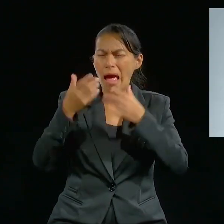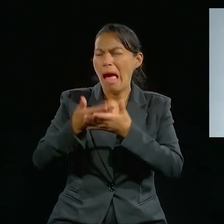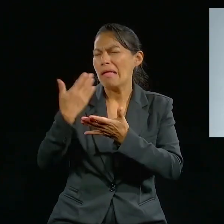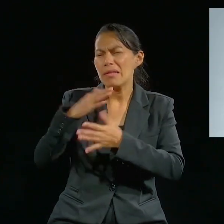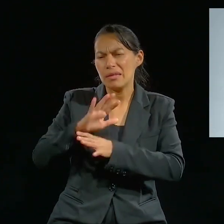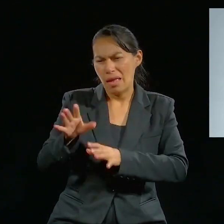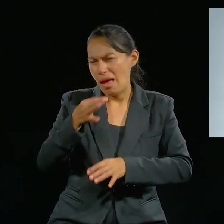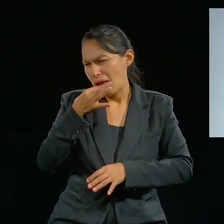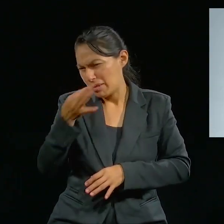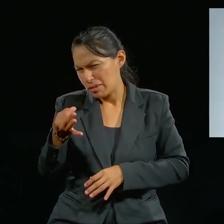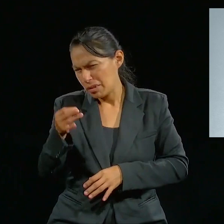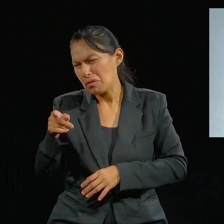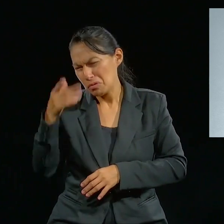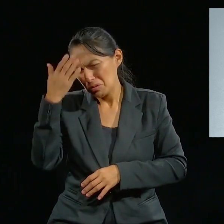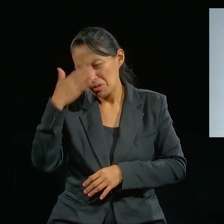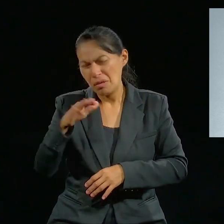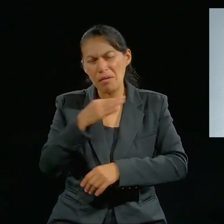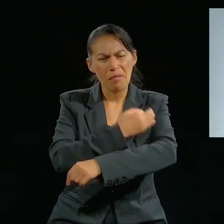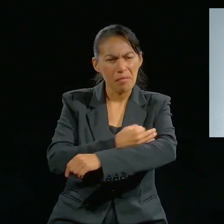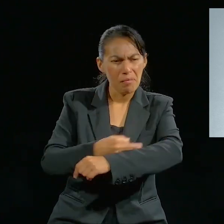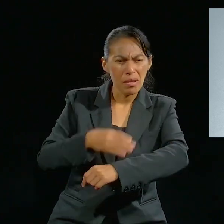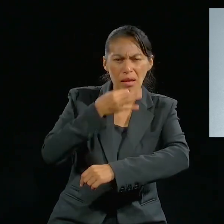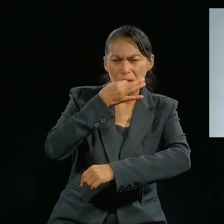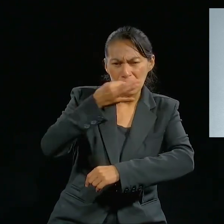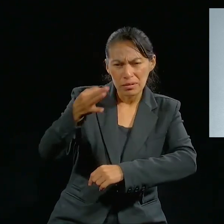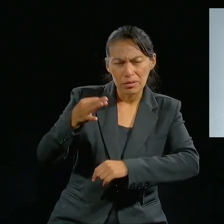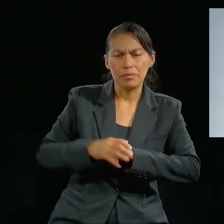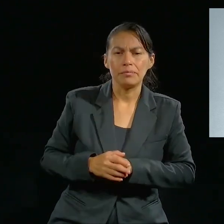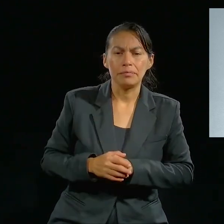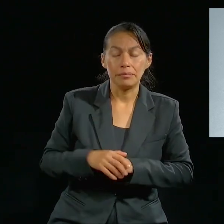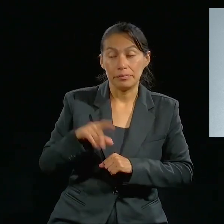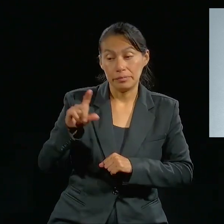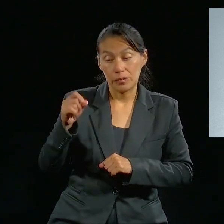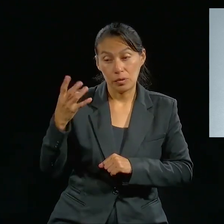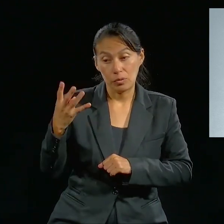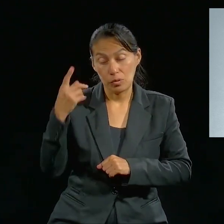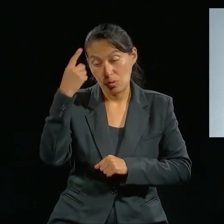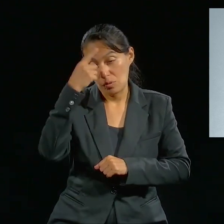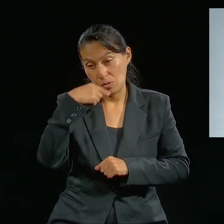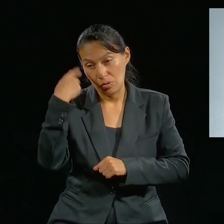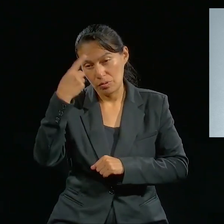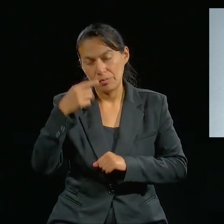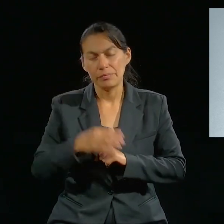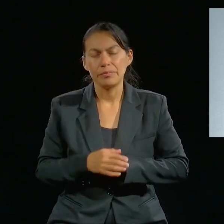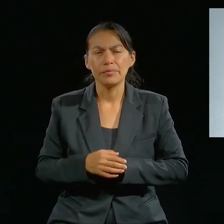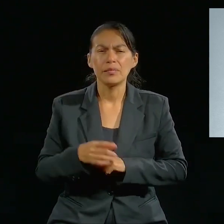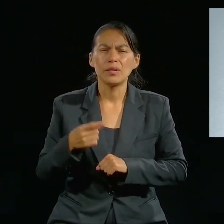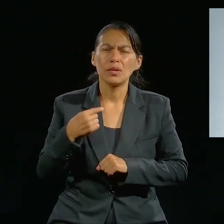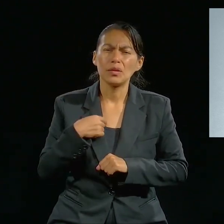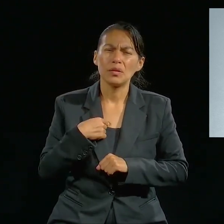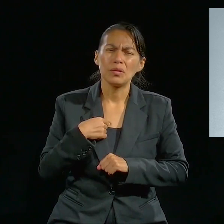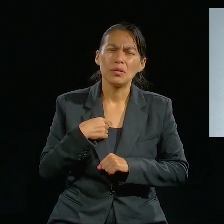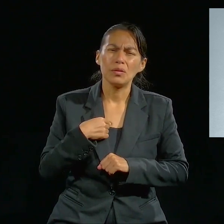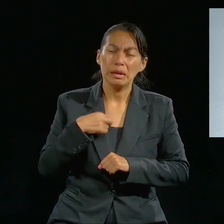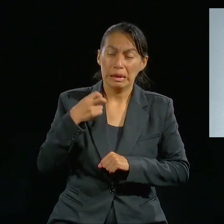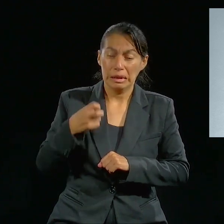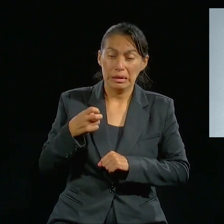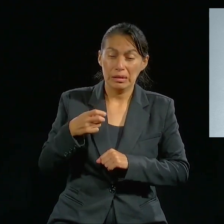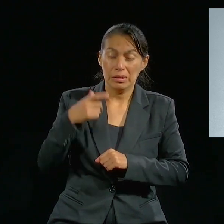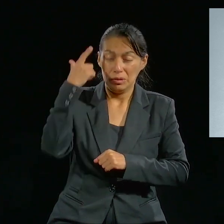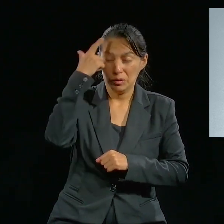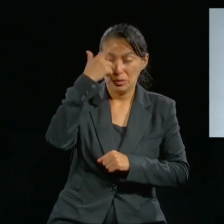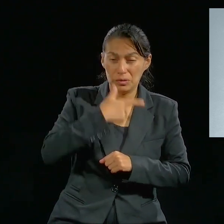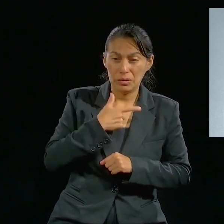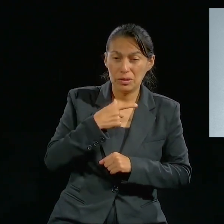ya te avisé estás enterada para que hables con tus familiares entonces tienes 24 horas yo recuerdo pastor que esa